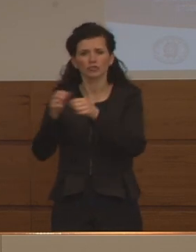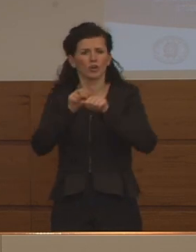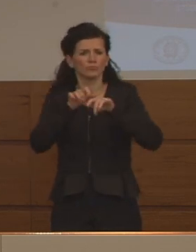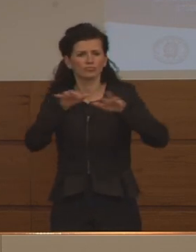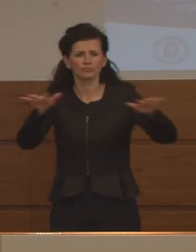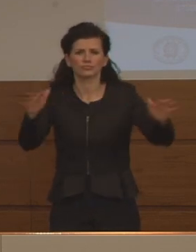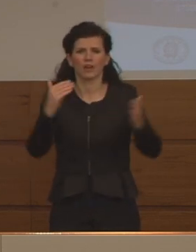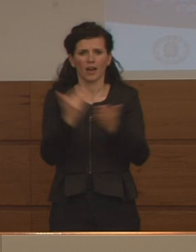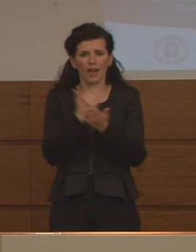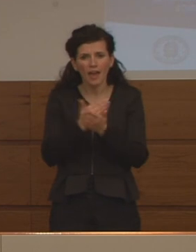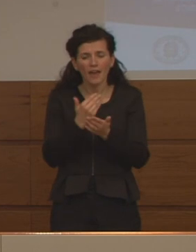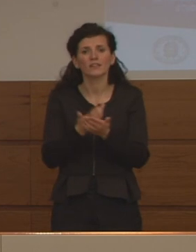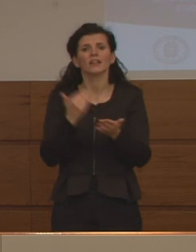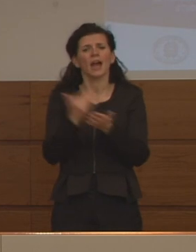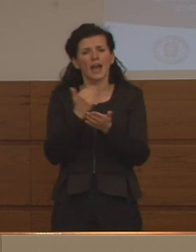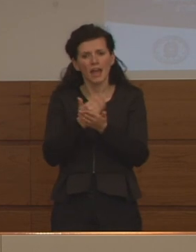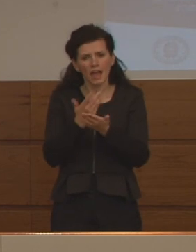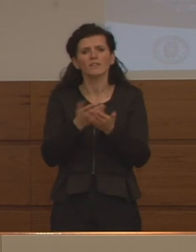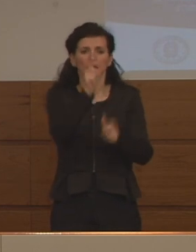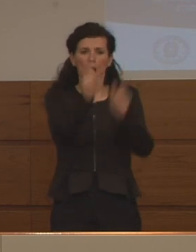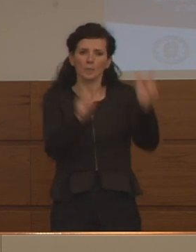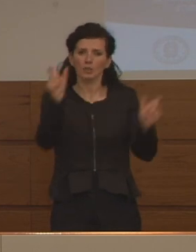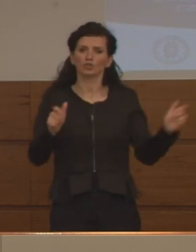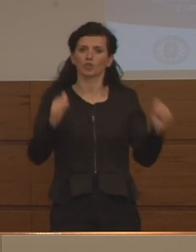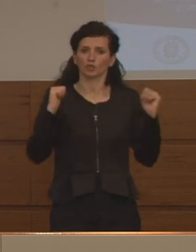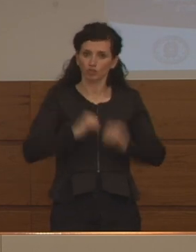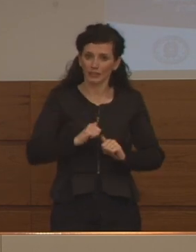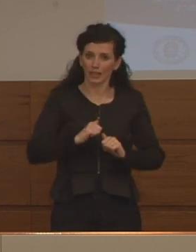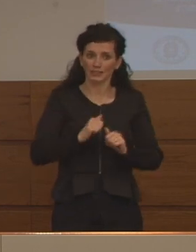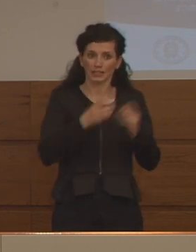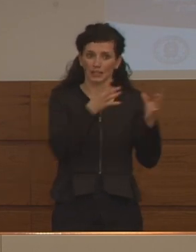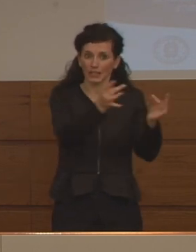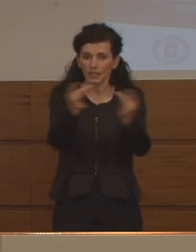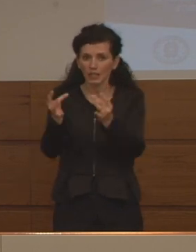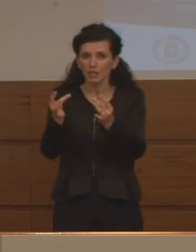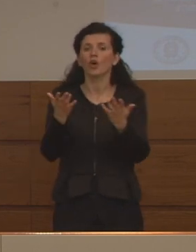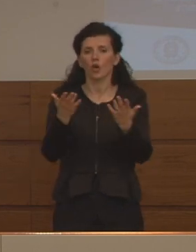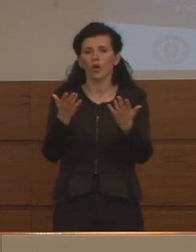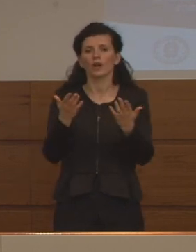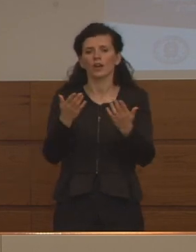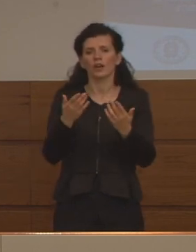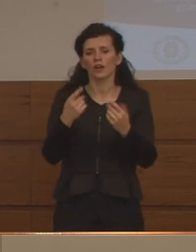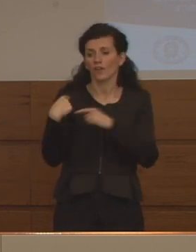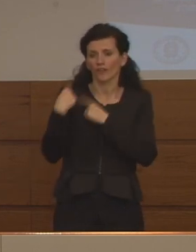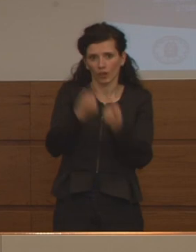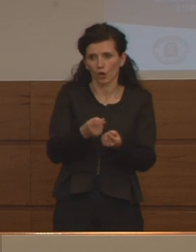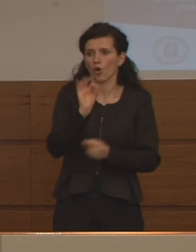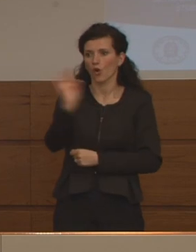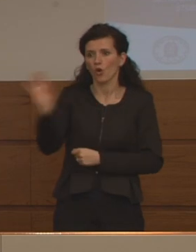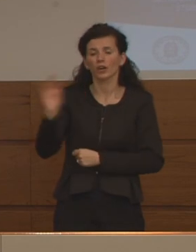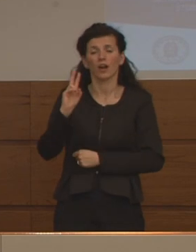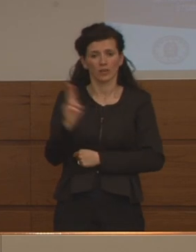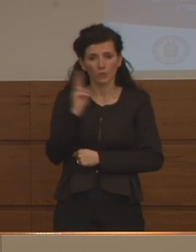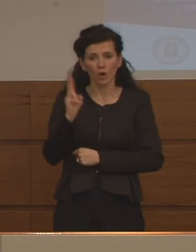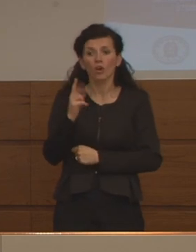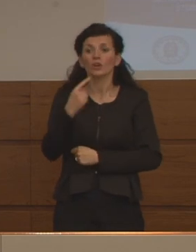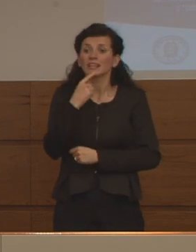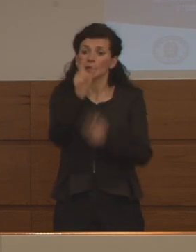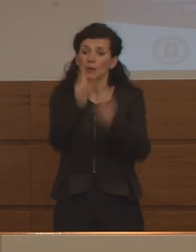nostri concittadini deceduti sia il numero di coloro che devono far ricorso alle cure in